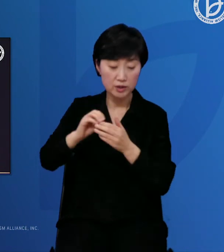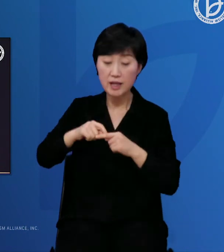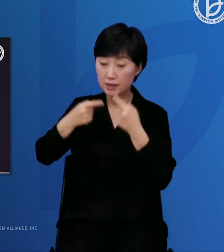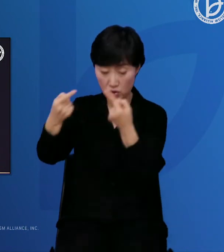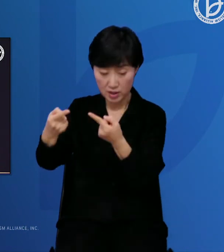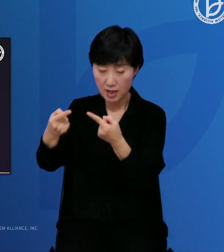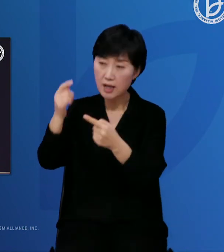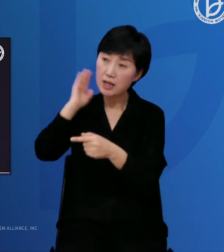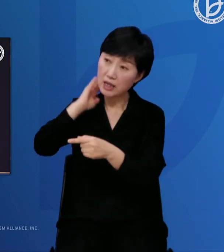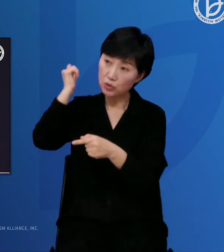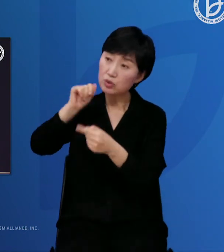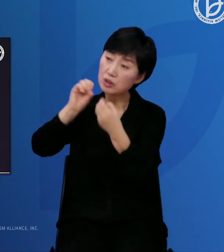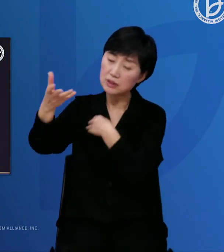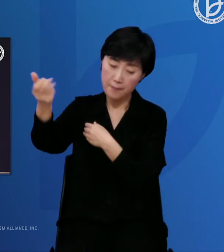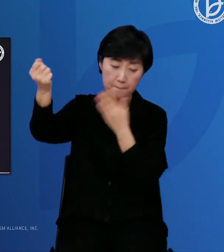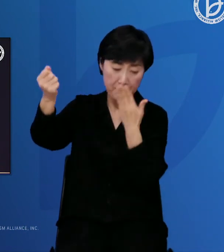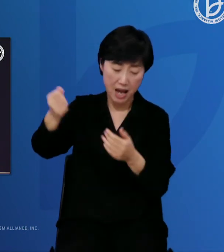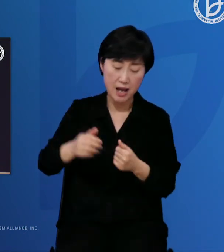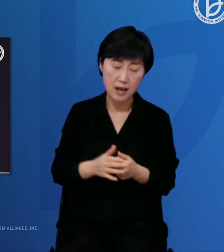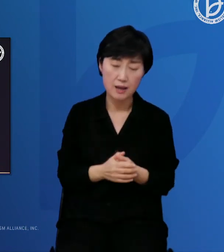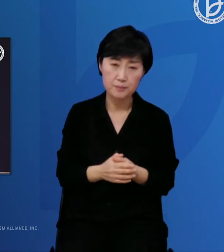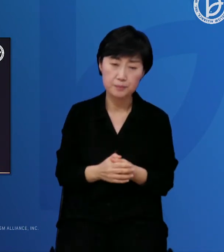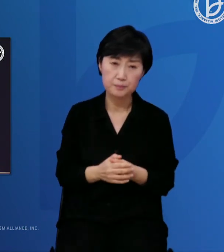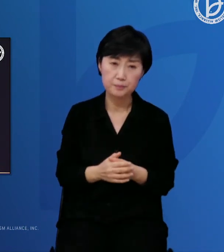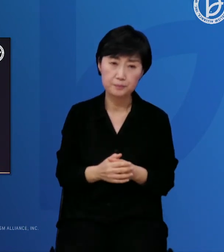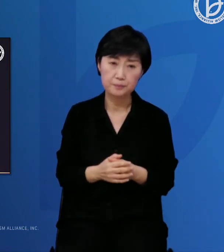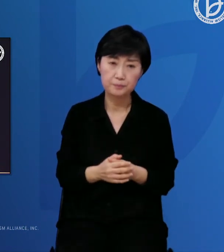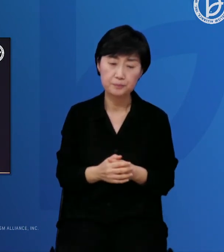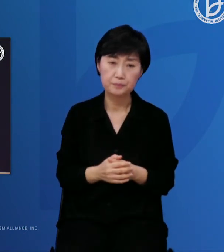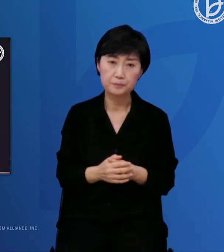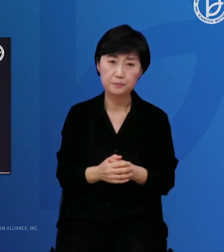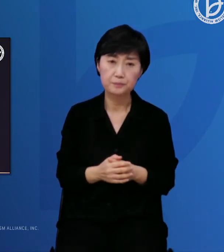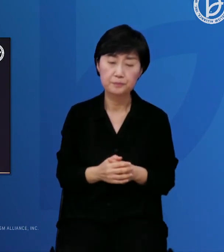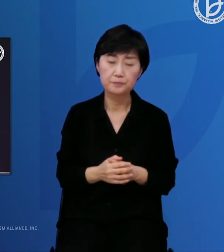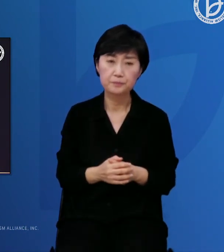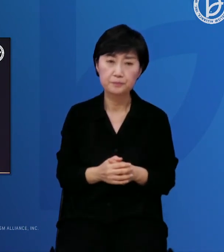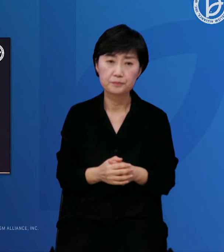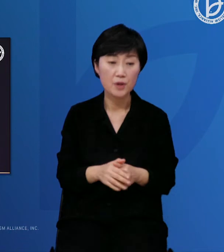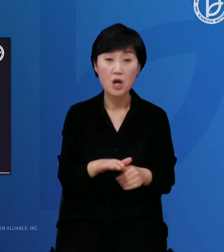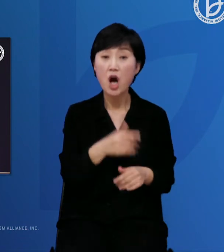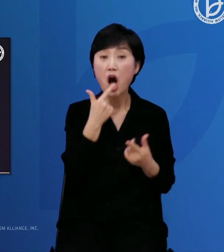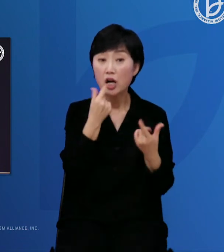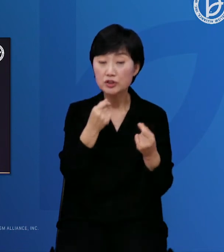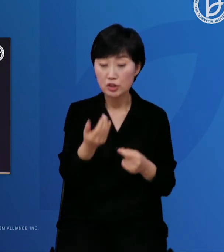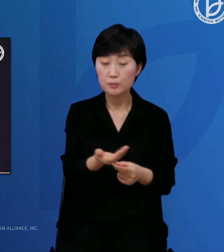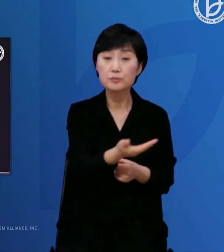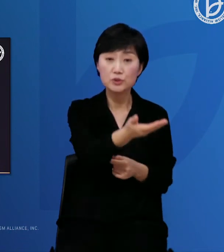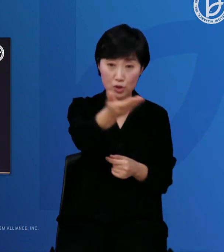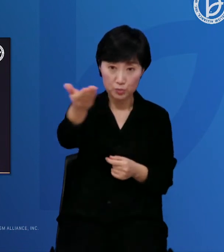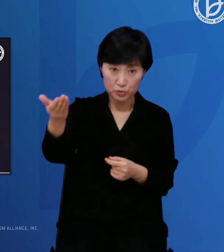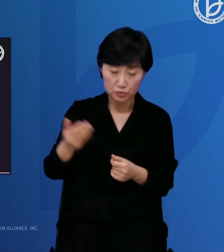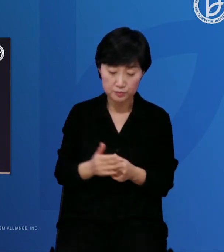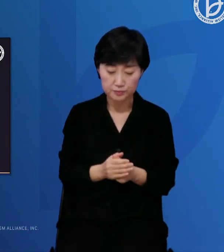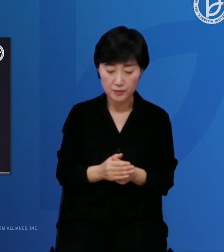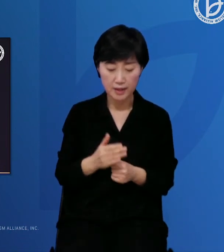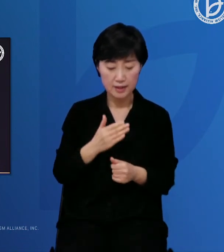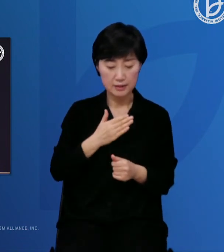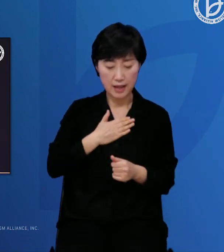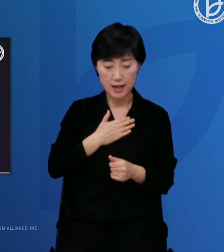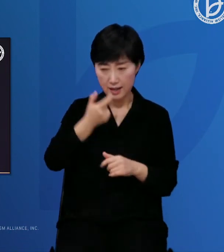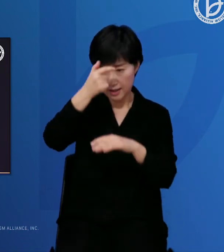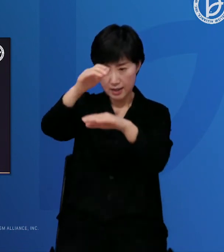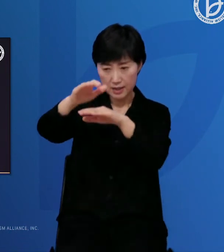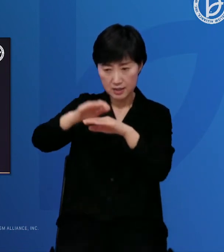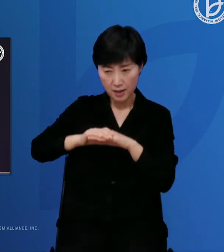you receive answers, even the president can receive answers. 그러니까 여러분이 이 예배 뺏기지 않으면요